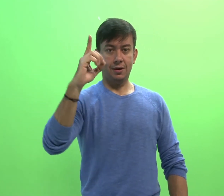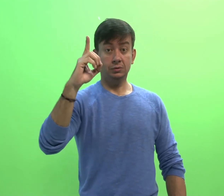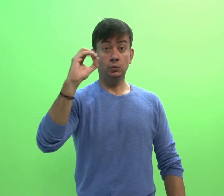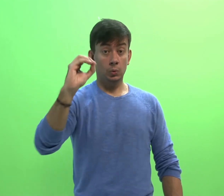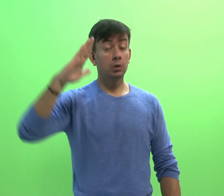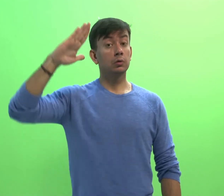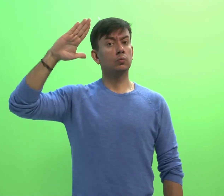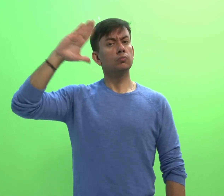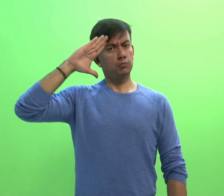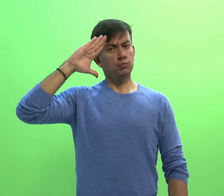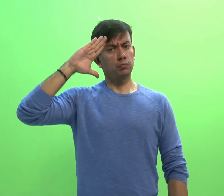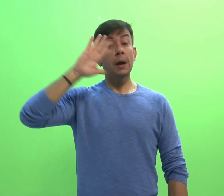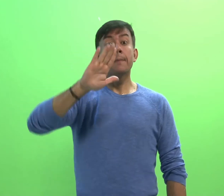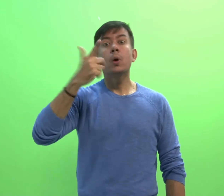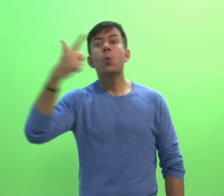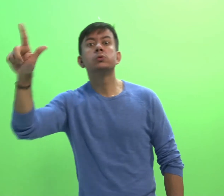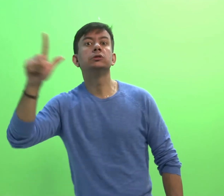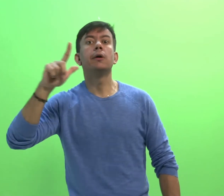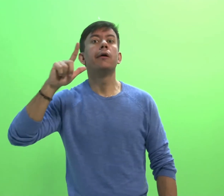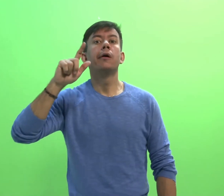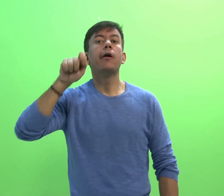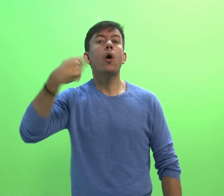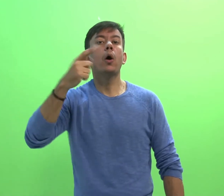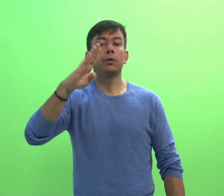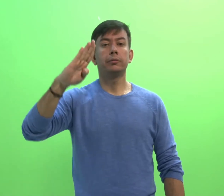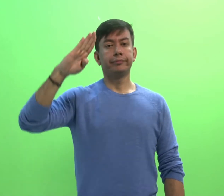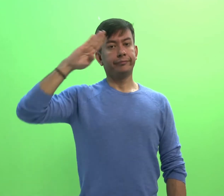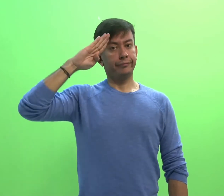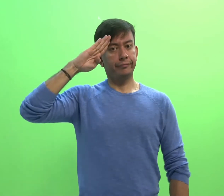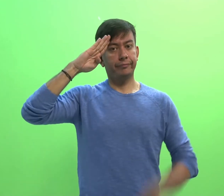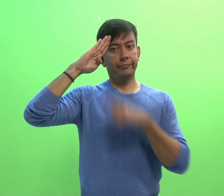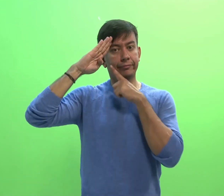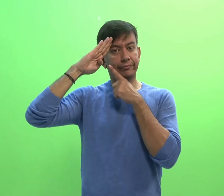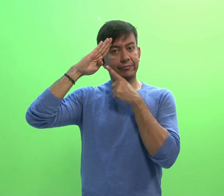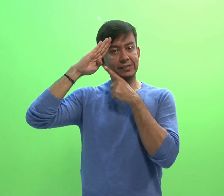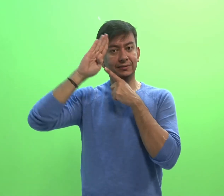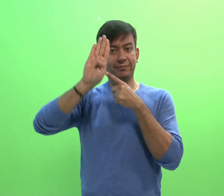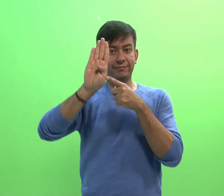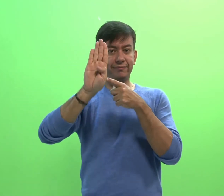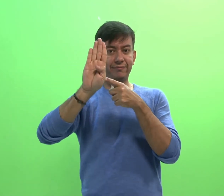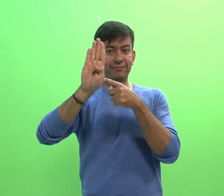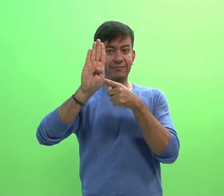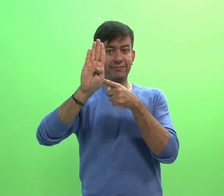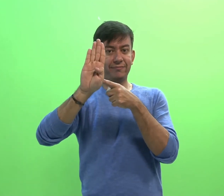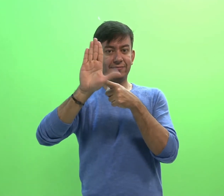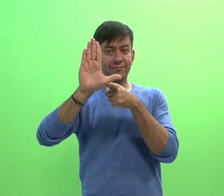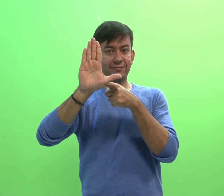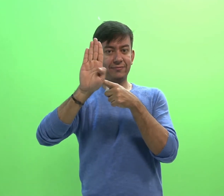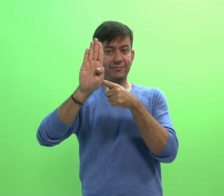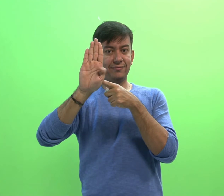o soldado que faz essa continência tem outras pessoas que fazem este sinal para soldado. Configuração de mão em